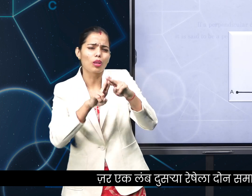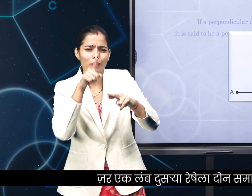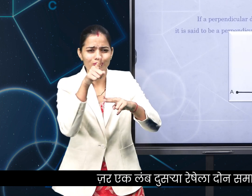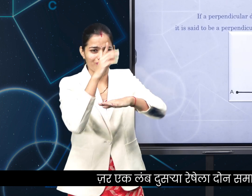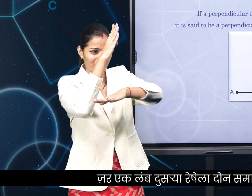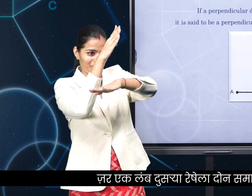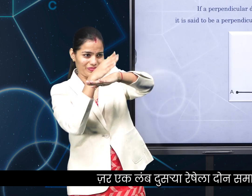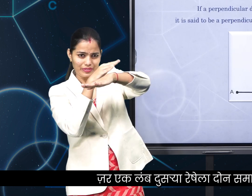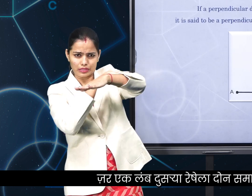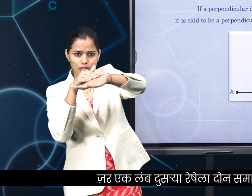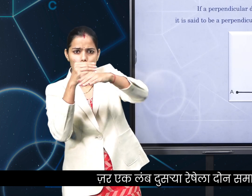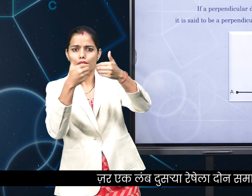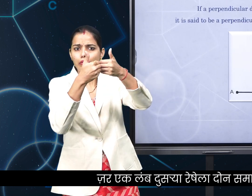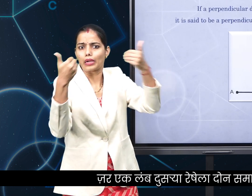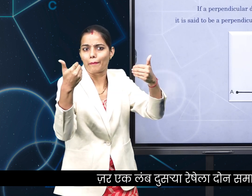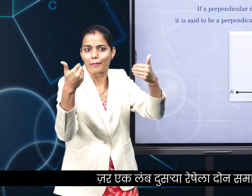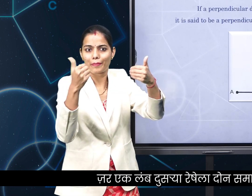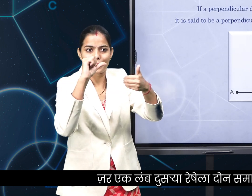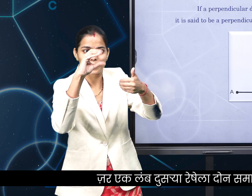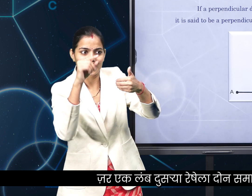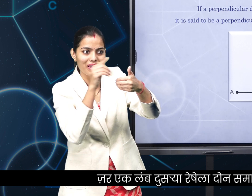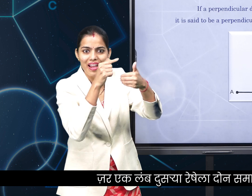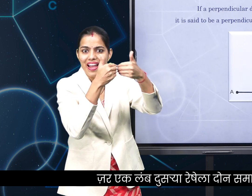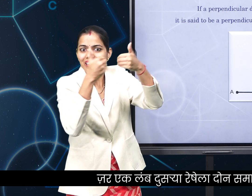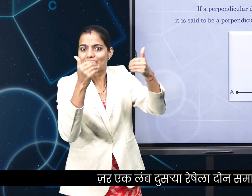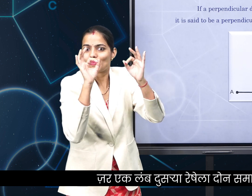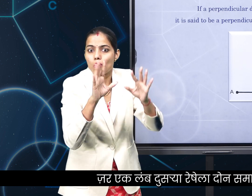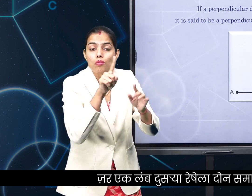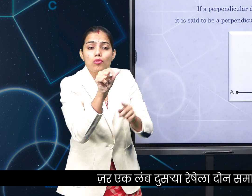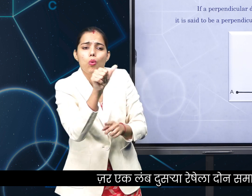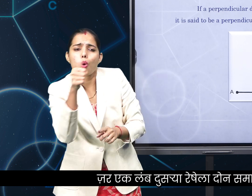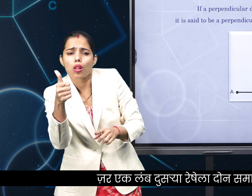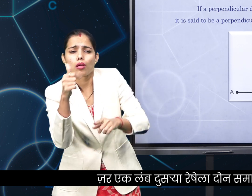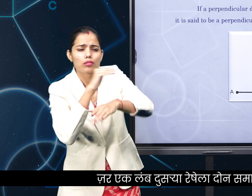जर एक लंब दुसऱ्या रेषेला दोन समान भागांमध्ये विभागतो